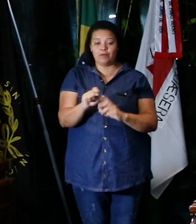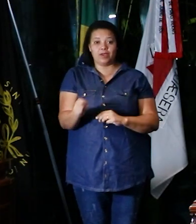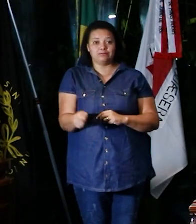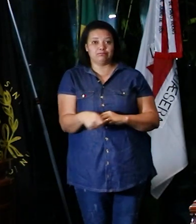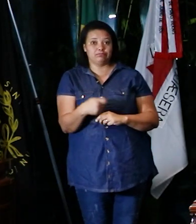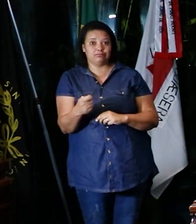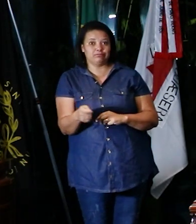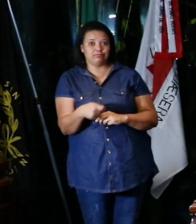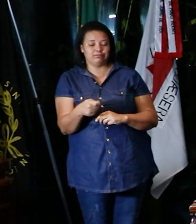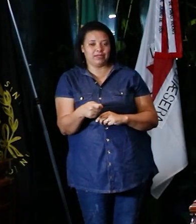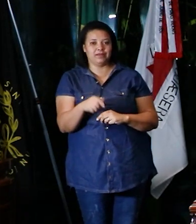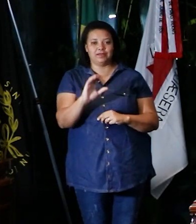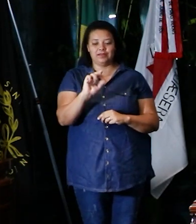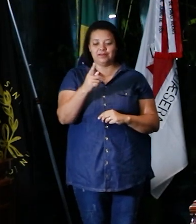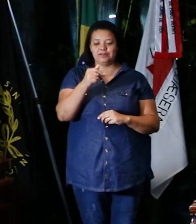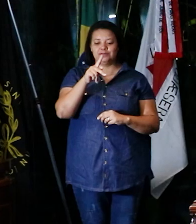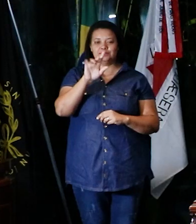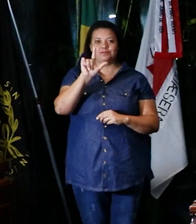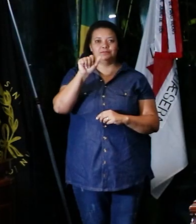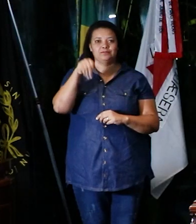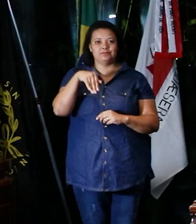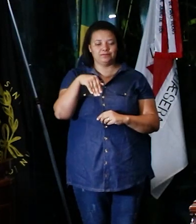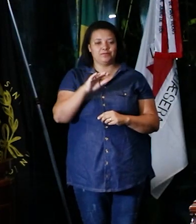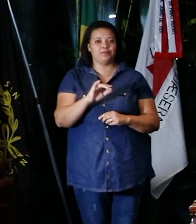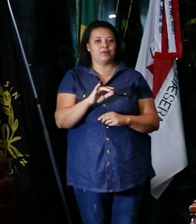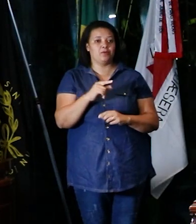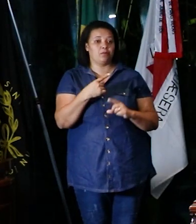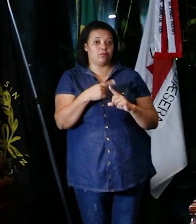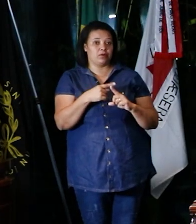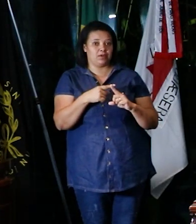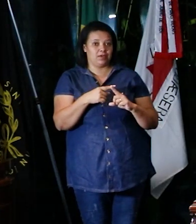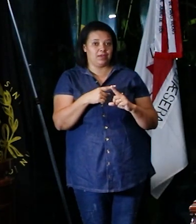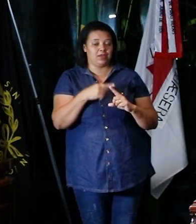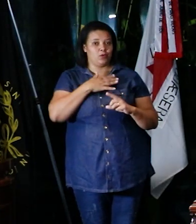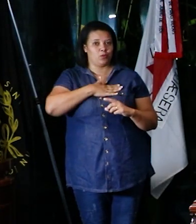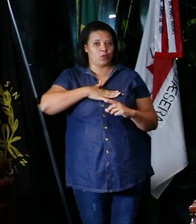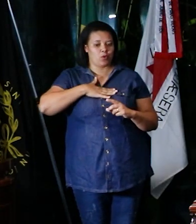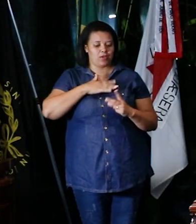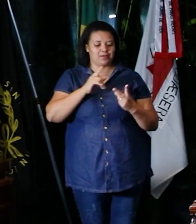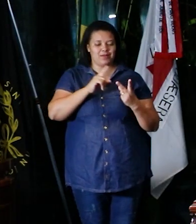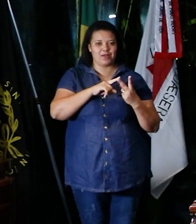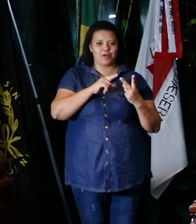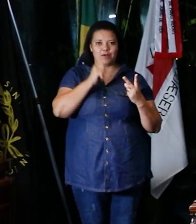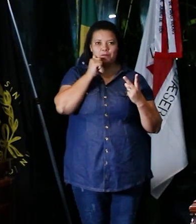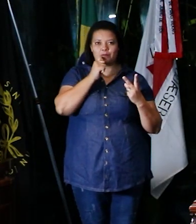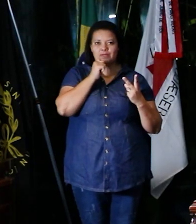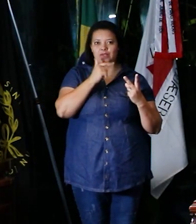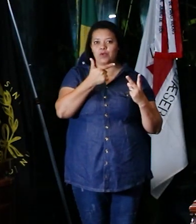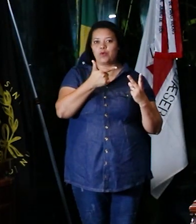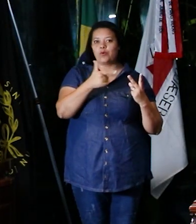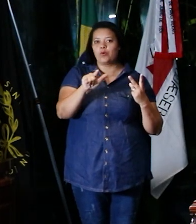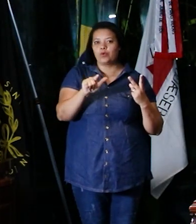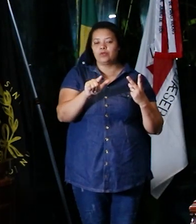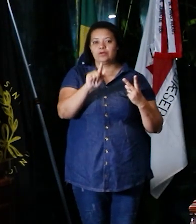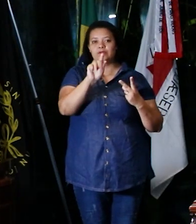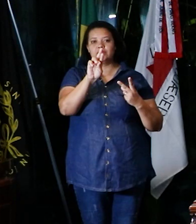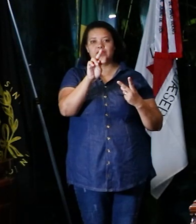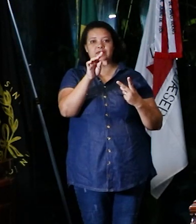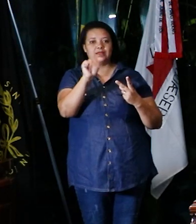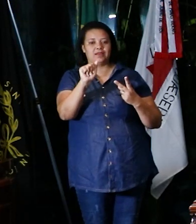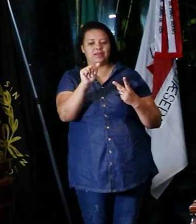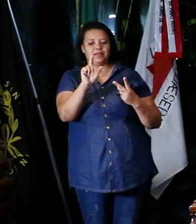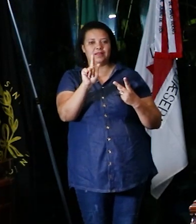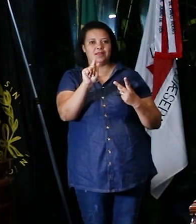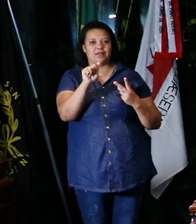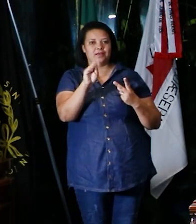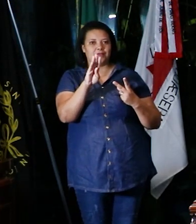no cinema masculino, porque o ídolo feminino era Greta Garbo, ele inventou crônicas